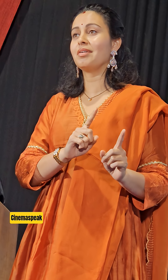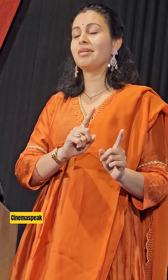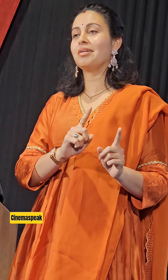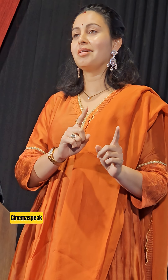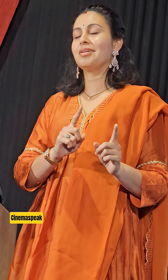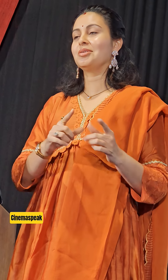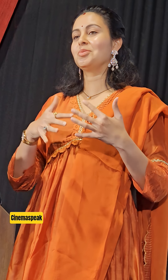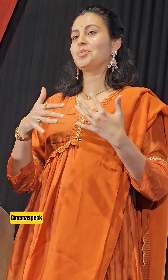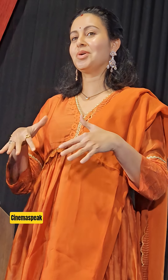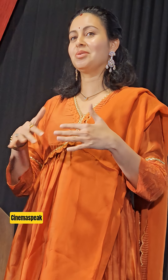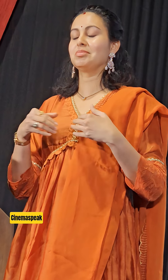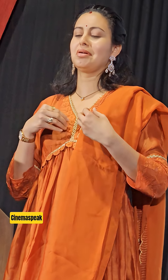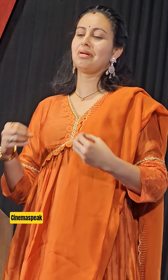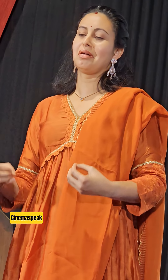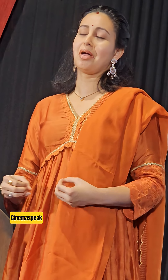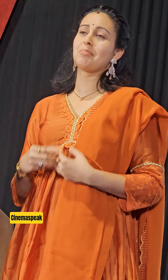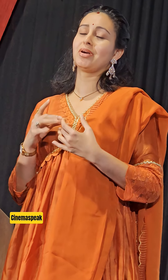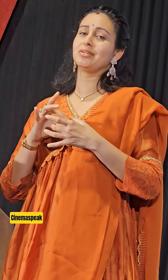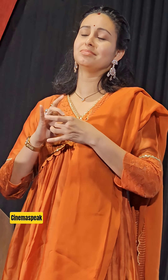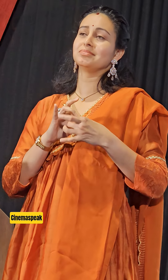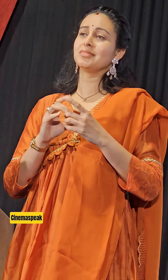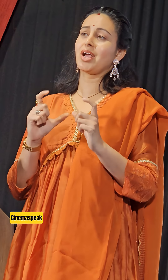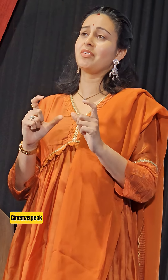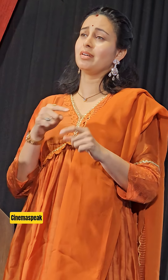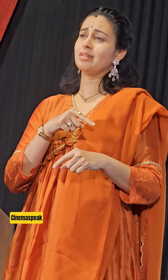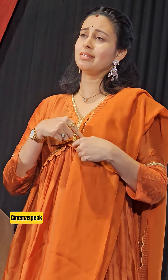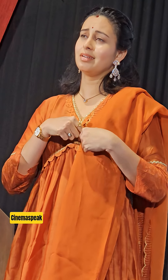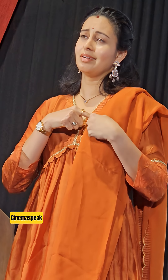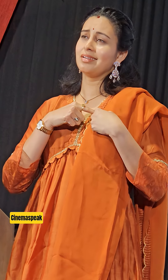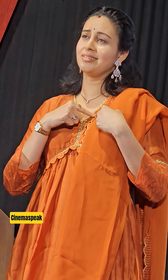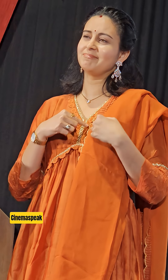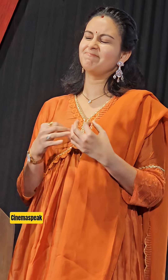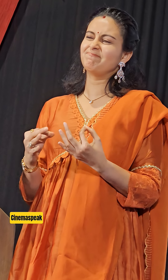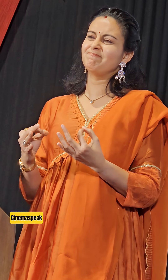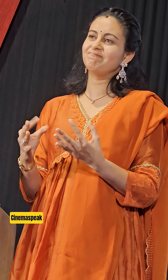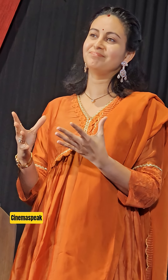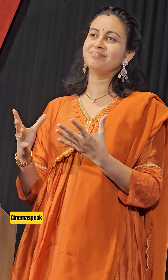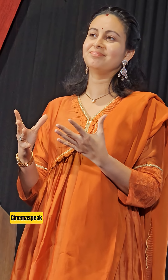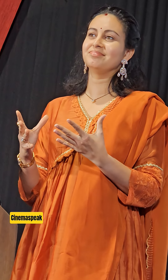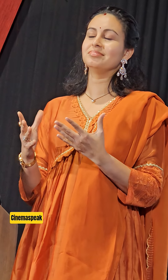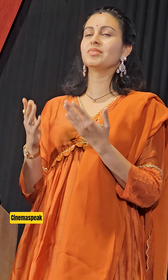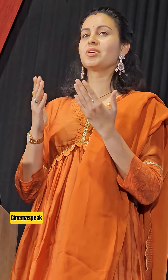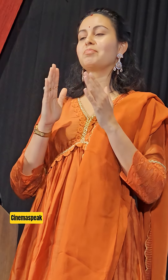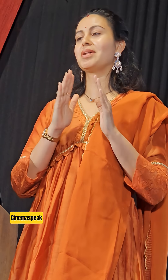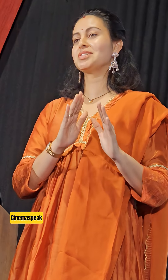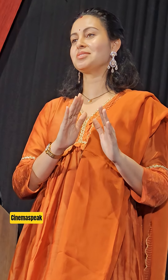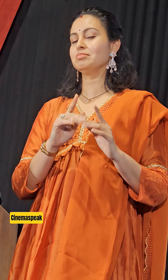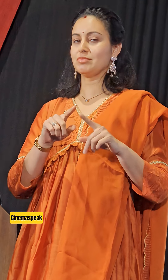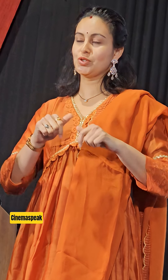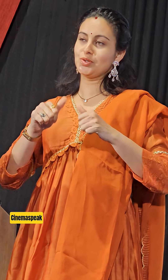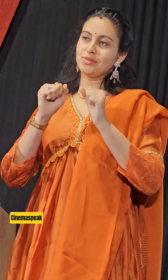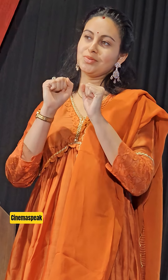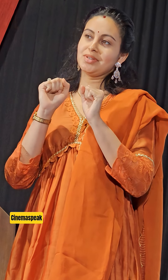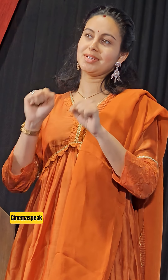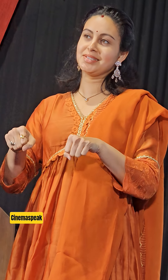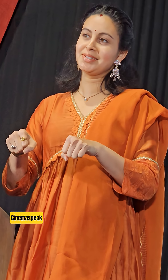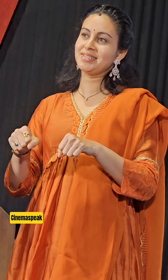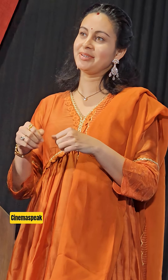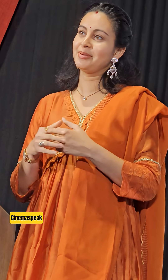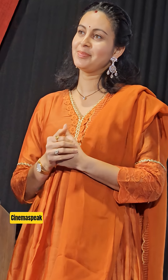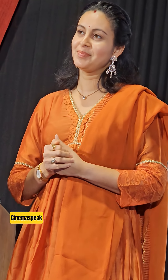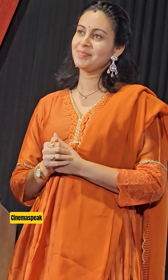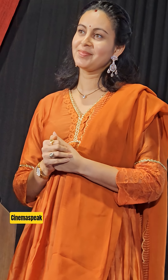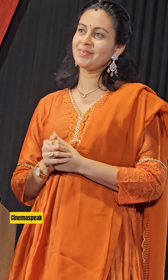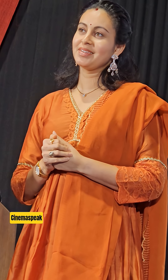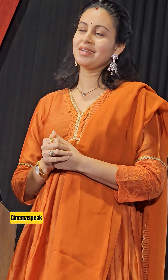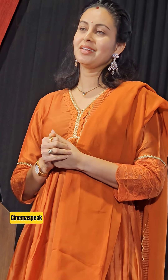அசிஸ்டன்ட் டைரக்டர் கொடுக்கலாம். ஆனால் கொடுக்காம டைரக்டாக பர்சனலாக இன்வால்வ் ஆகி என்னை கைட் பண்ணி இந்த ரோலுக்கு கொண்டு